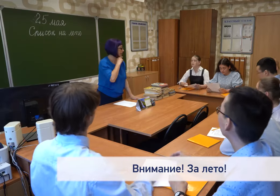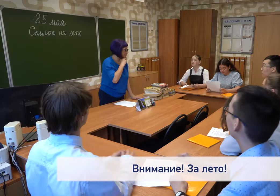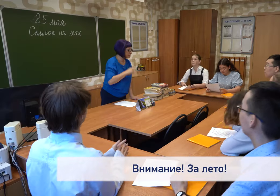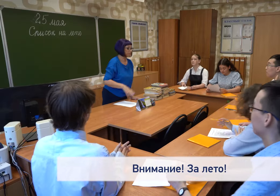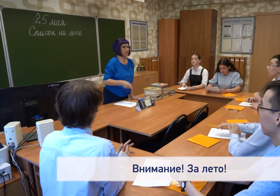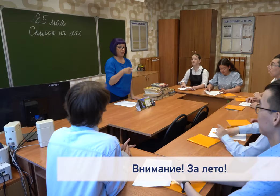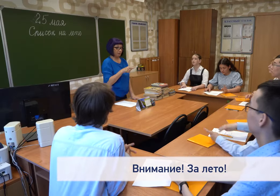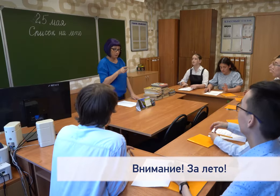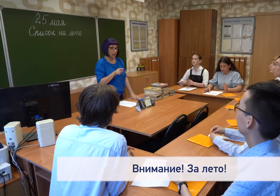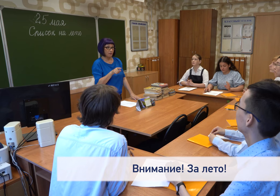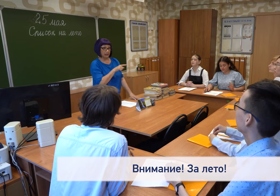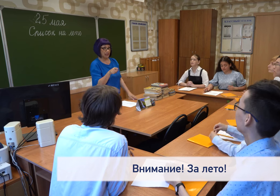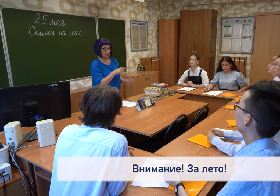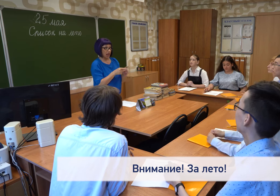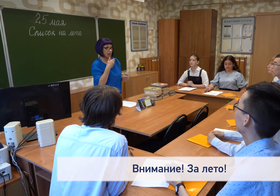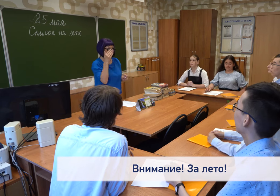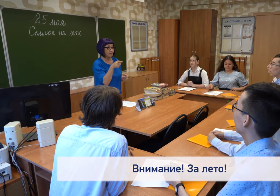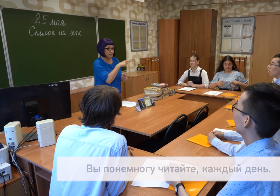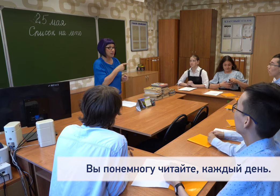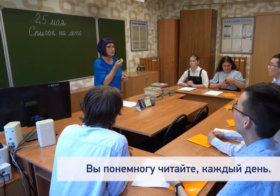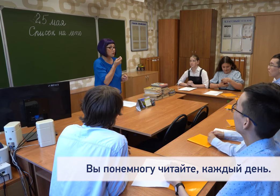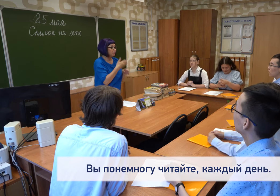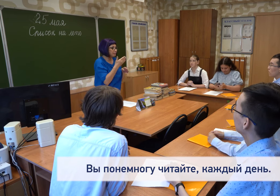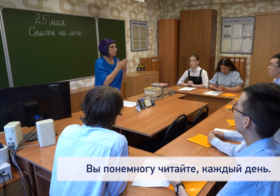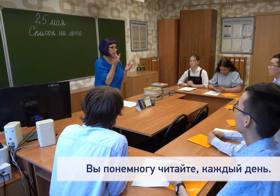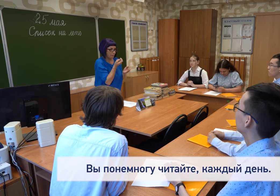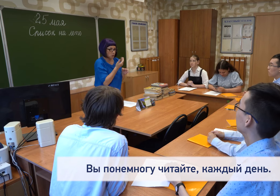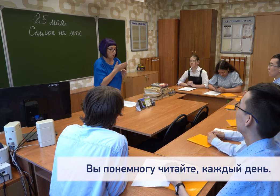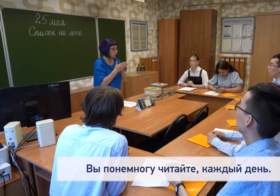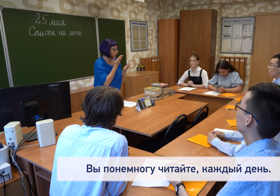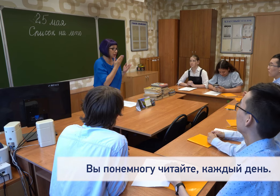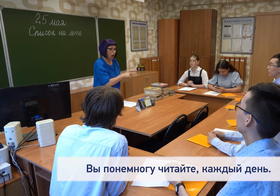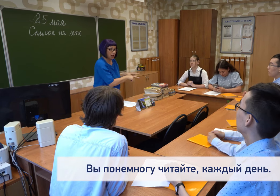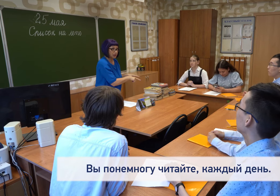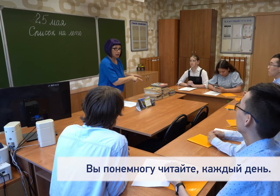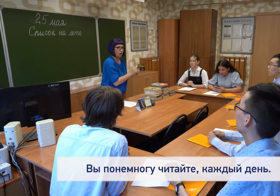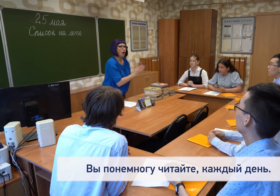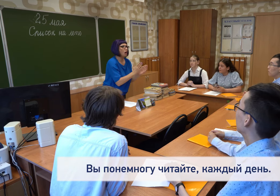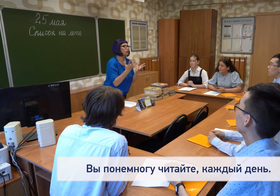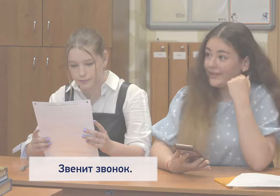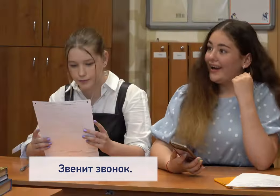Внимание! За лето вы понемногу читайте каждый